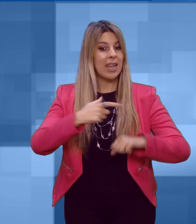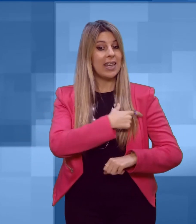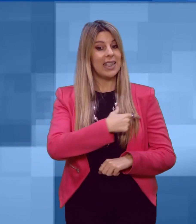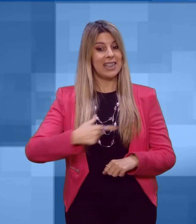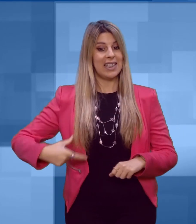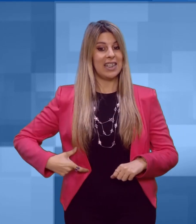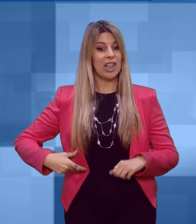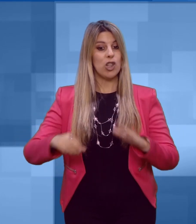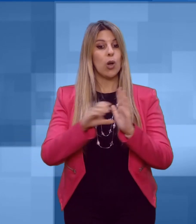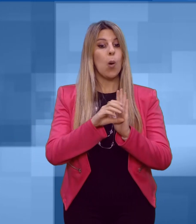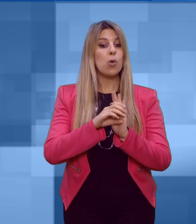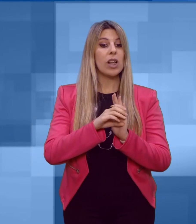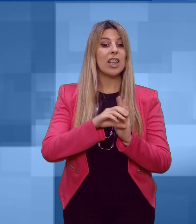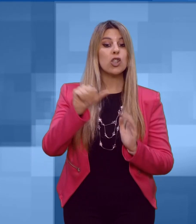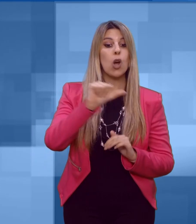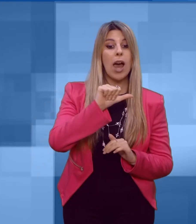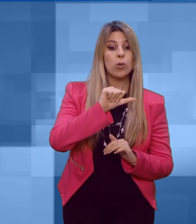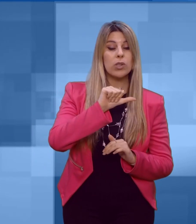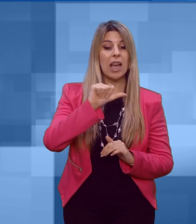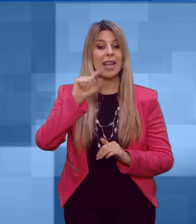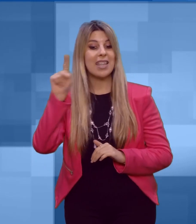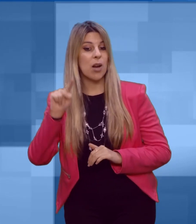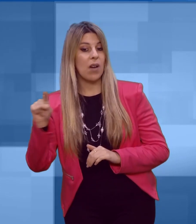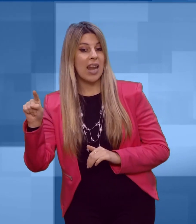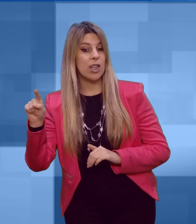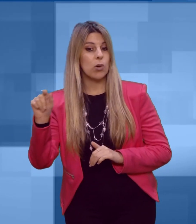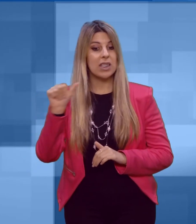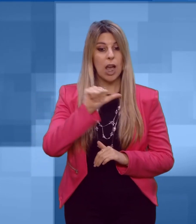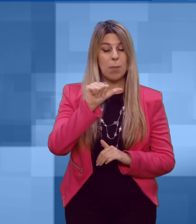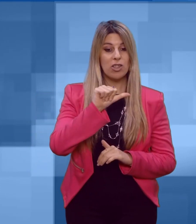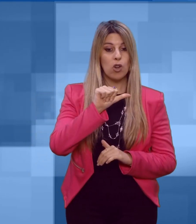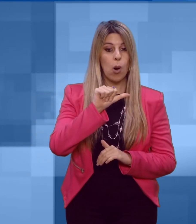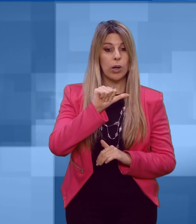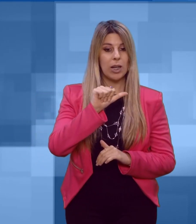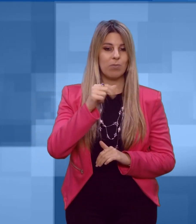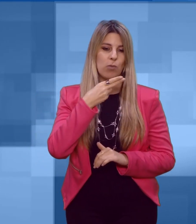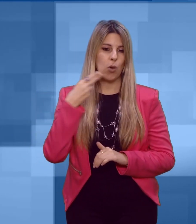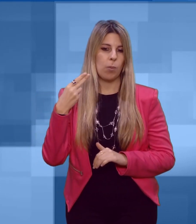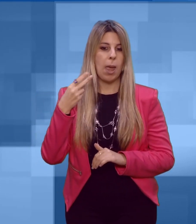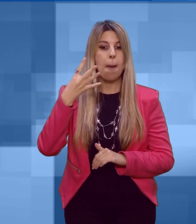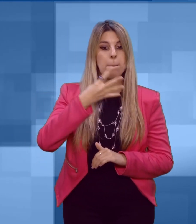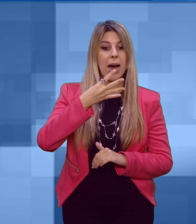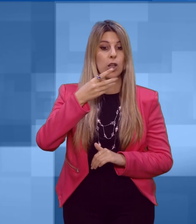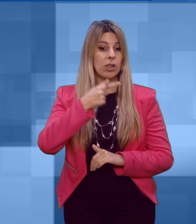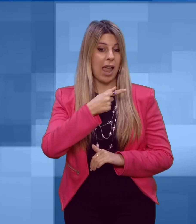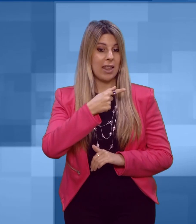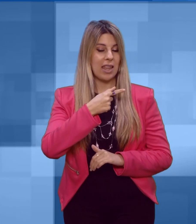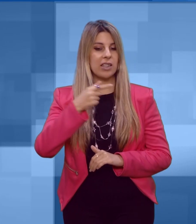di Sola Russa, Zerfaliu e Sia Maggiore, Mario Tendas, Pinuccio Chelo e Davide Dessì, evidenziano